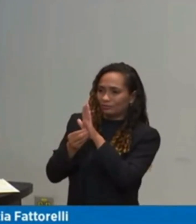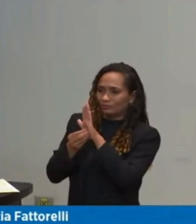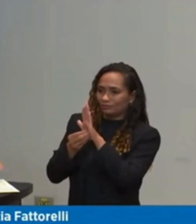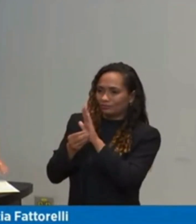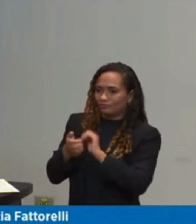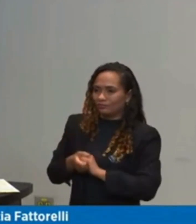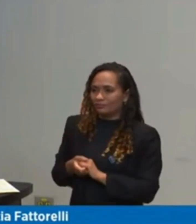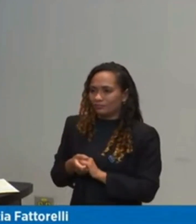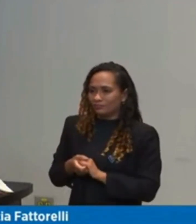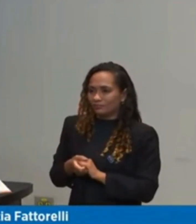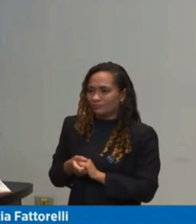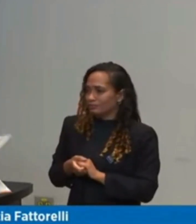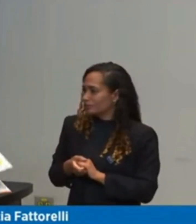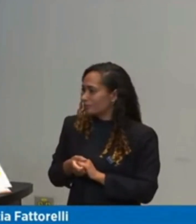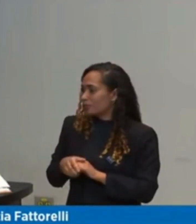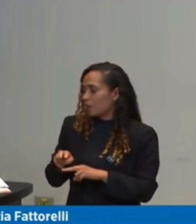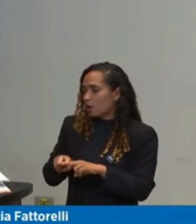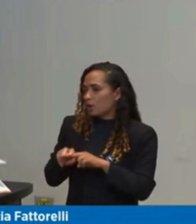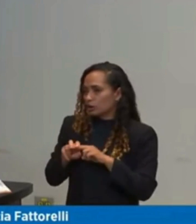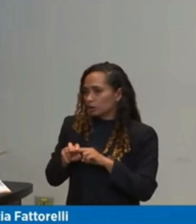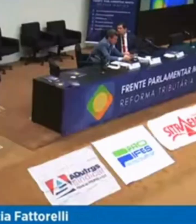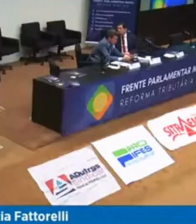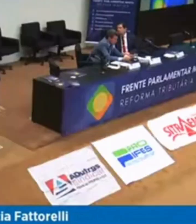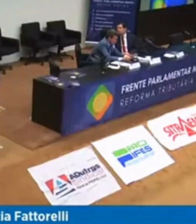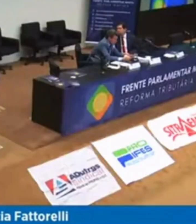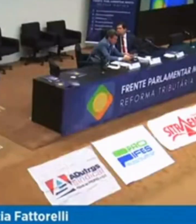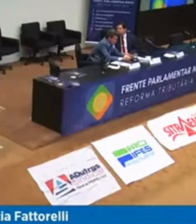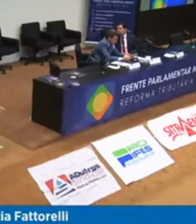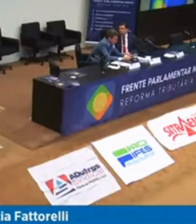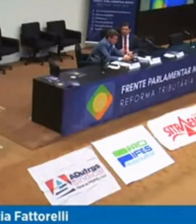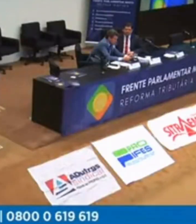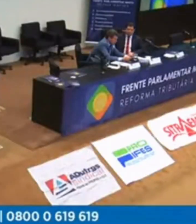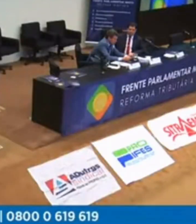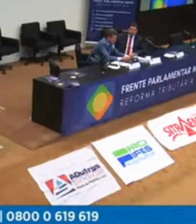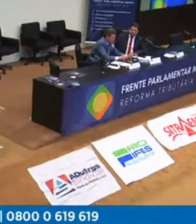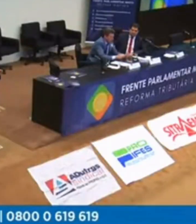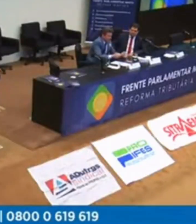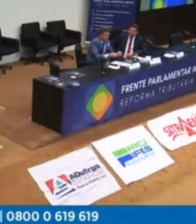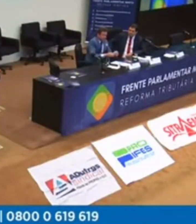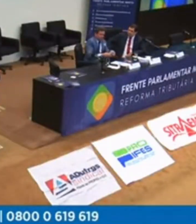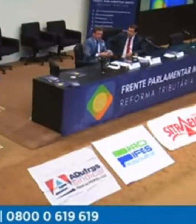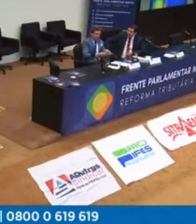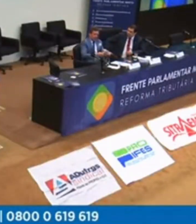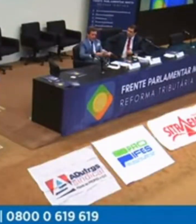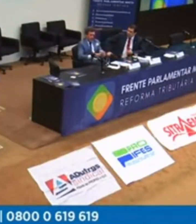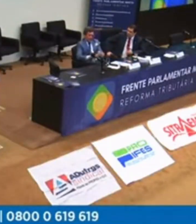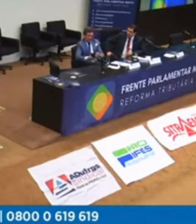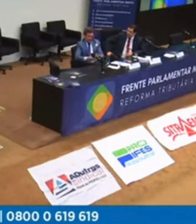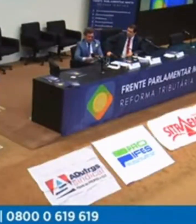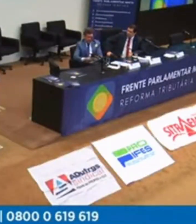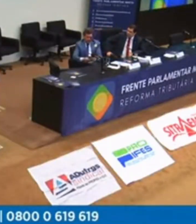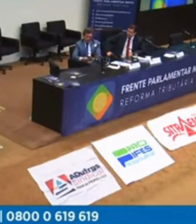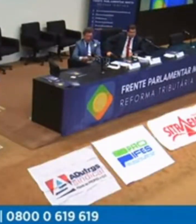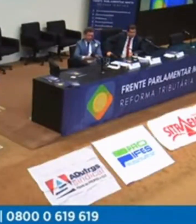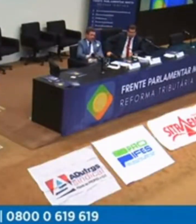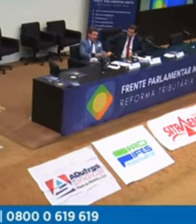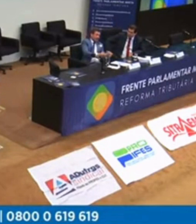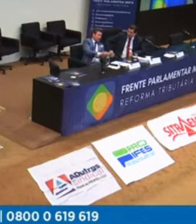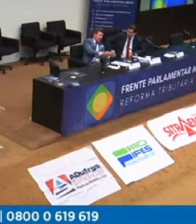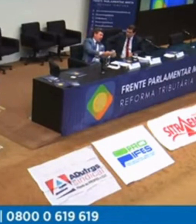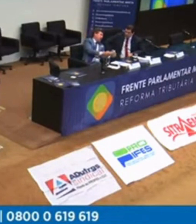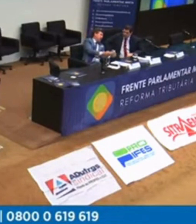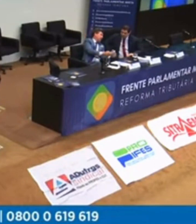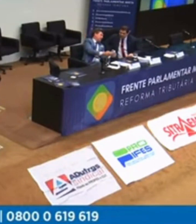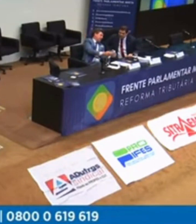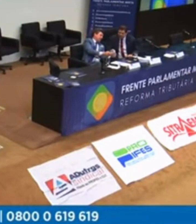esse. Por isso, deputado Mauro, deputado Reginaldo Lopes e os demais, inclusive senadores e